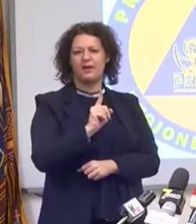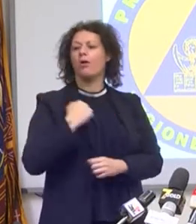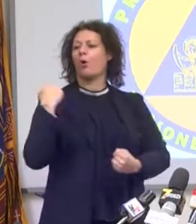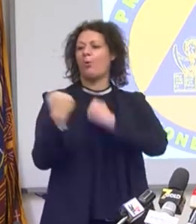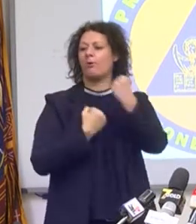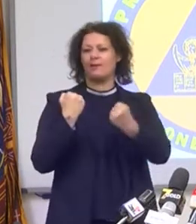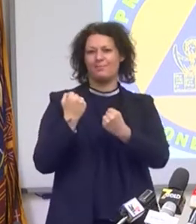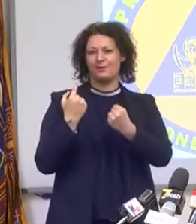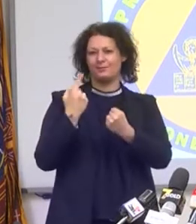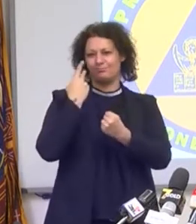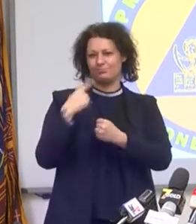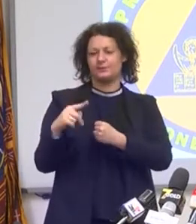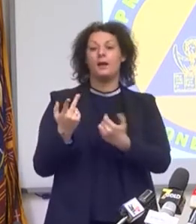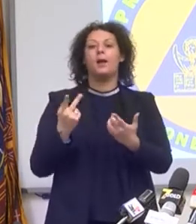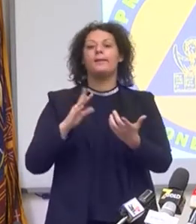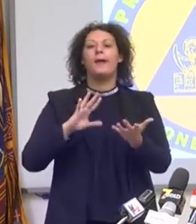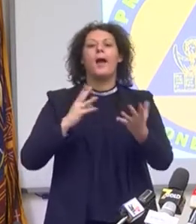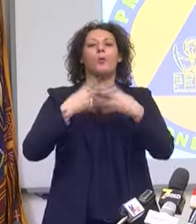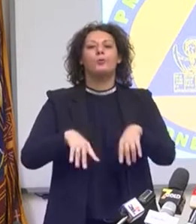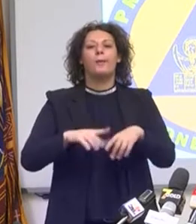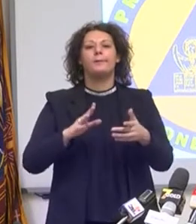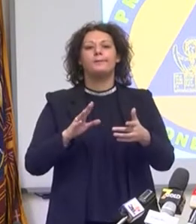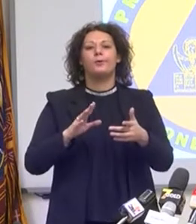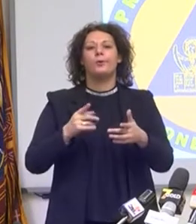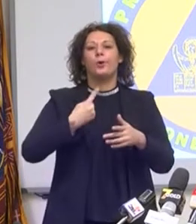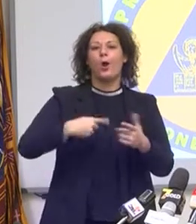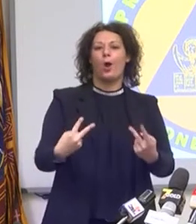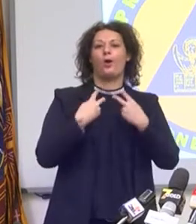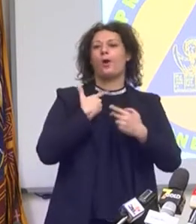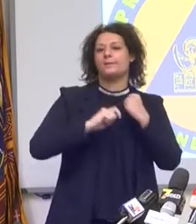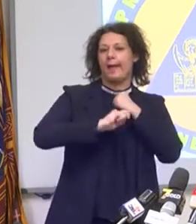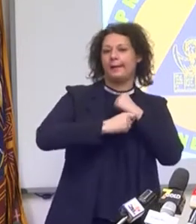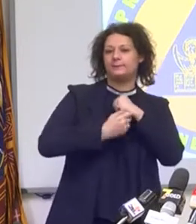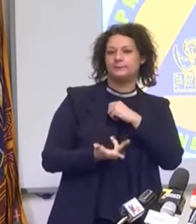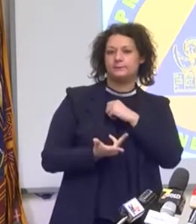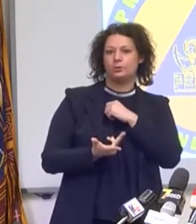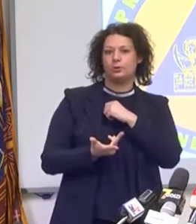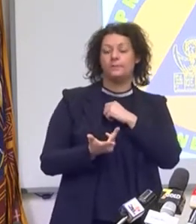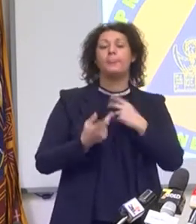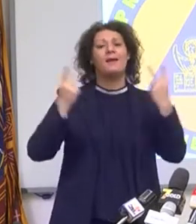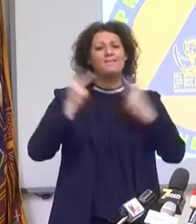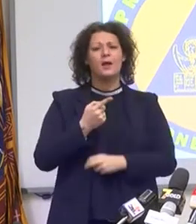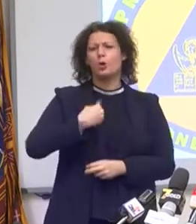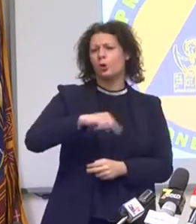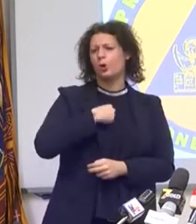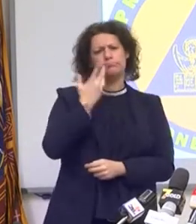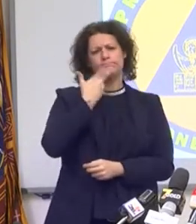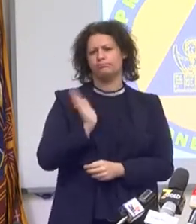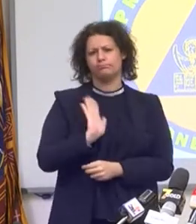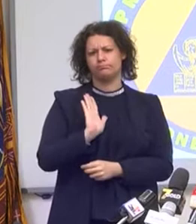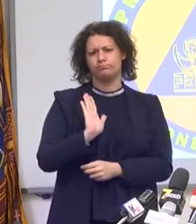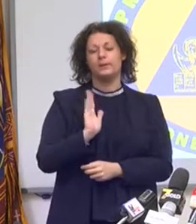noi non abbiamo in animo di mettere restrizioni pensiamo che siano già al momento sufficienti quelle